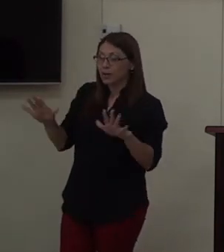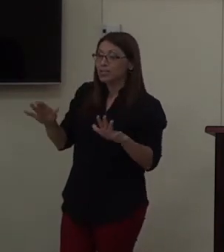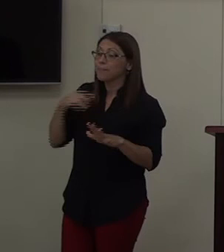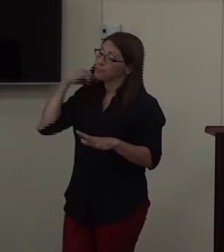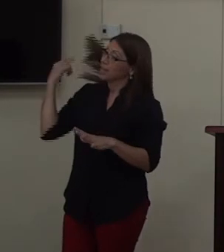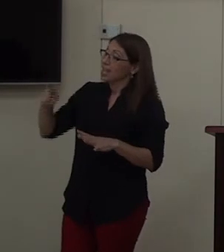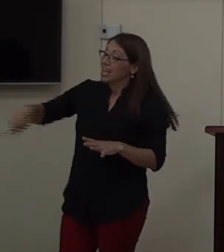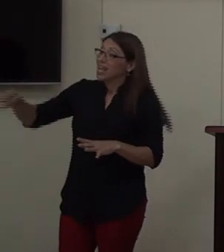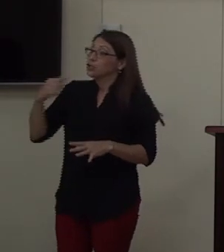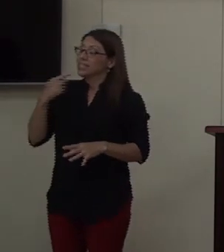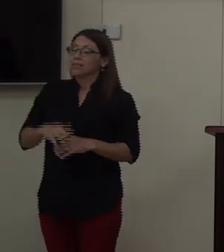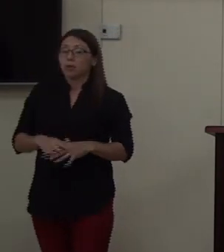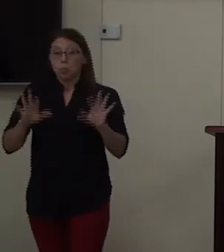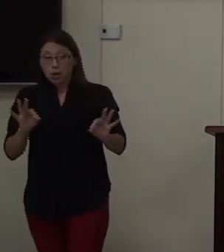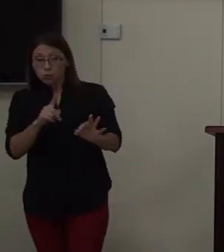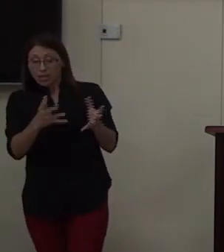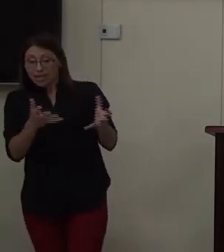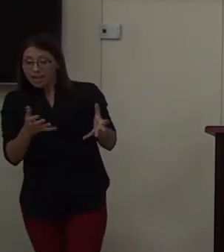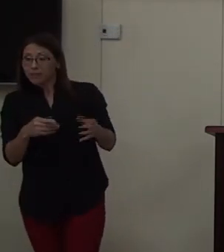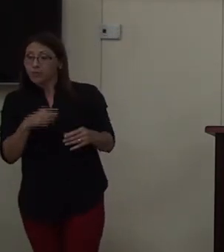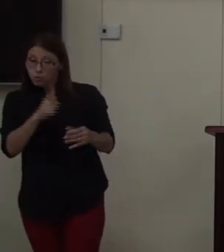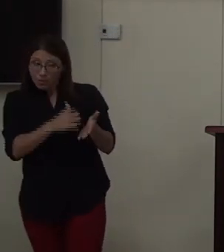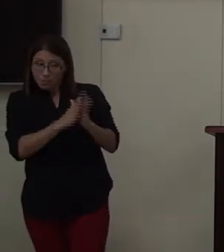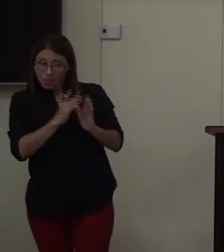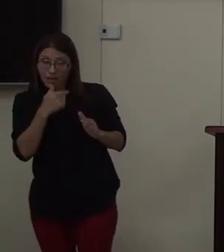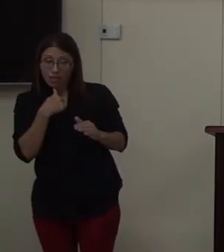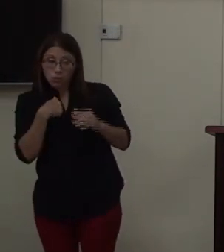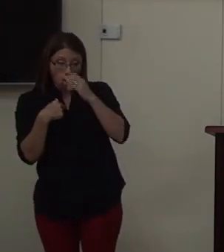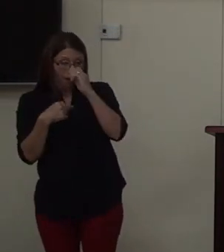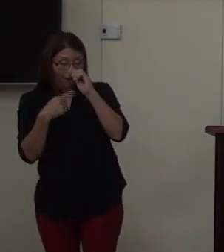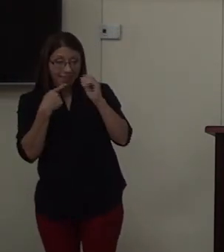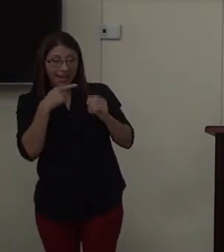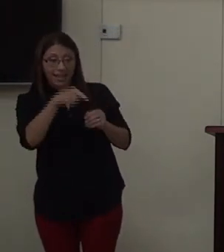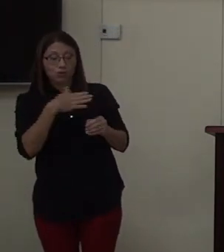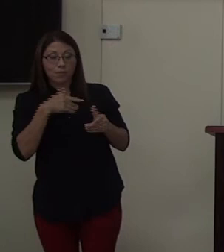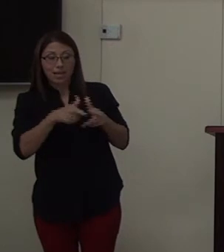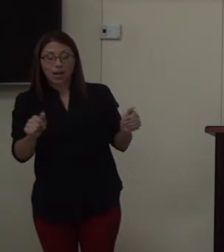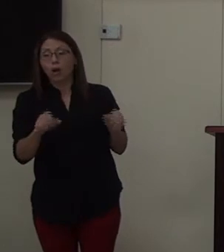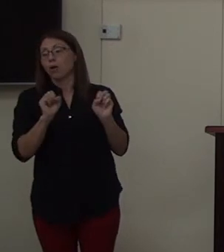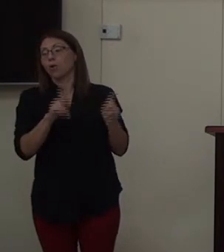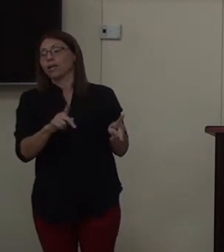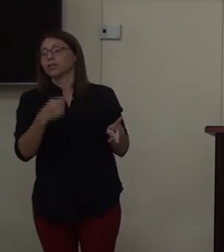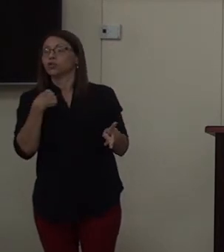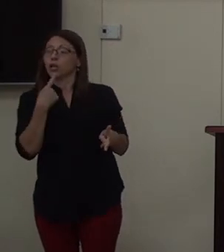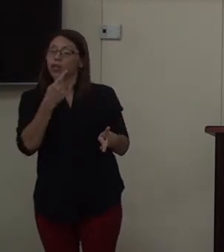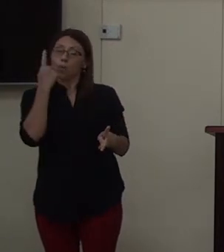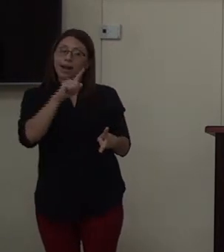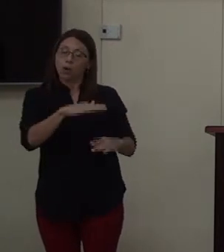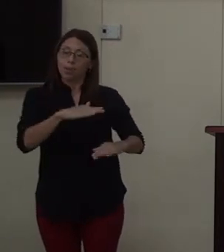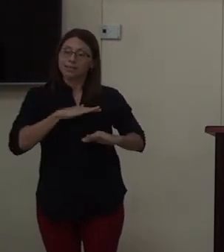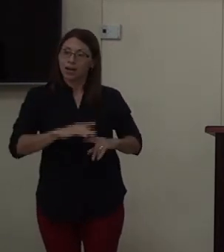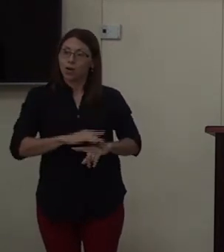lengua, que dicen, bueno, usted quiere que yo, usted lo que me está pidiendo es que yo le diga eso en mi lengua, bueno, se lo digo para complacerlo, ¿verdad? Pero ahí no